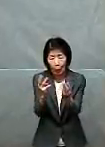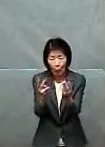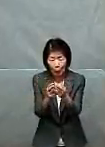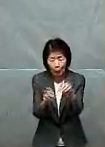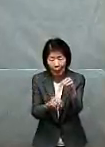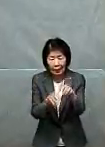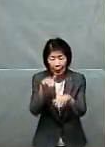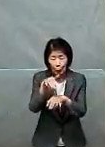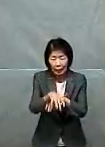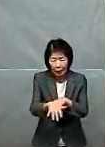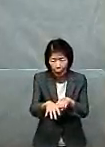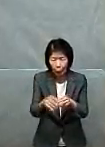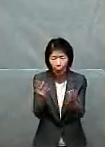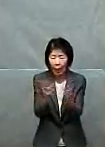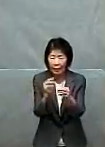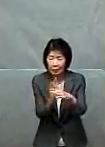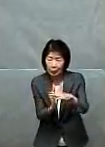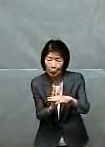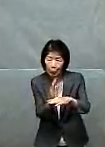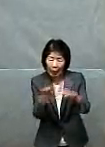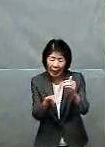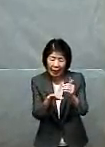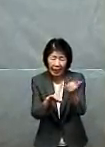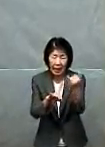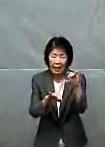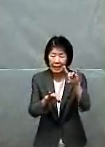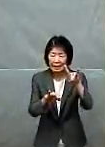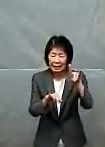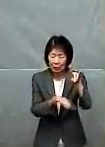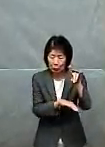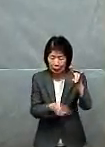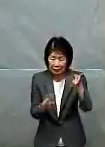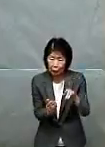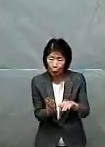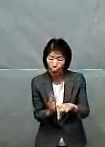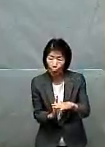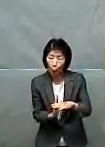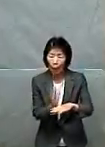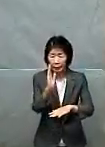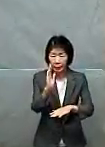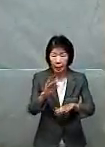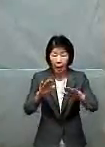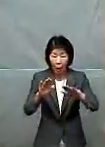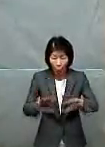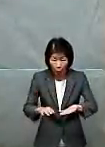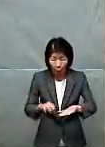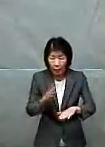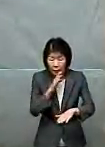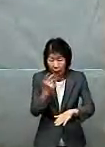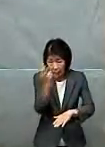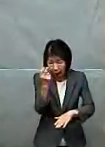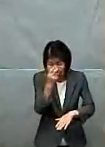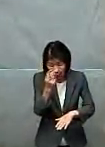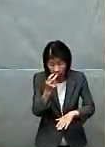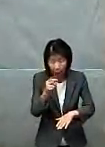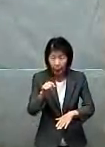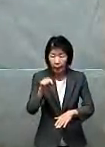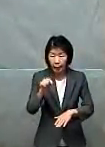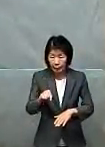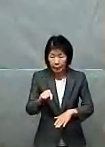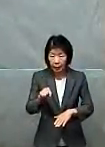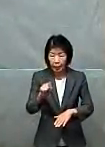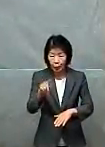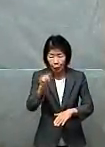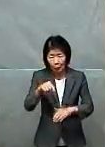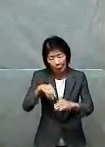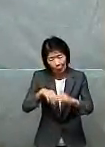ったという問題があったんですけれども、はい、まあ、今回実際にそういう、まあ、検査などをされていると思うんですが、その中をですね、まあまあ、すり抜